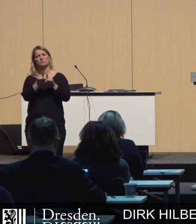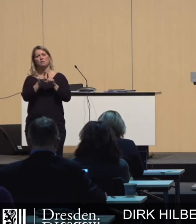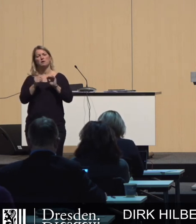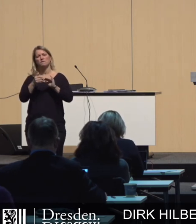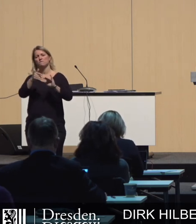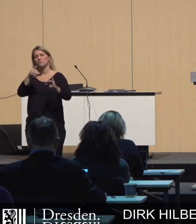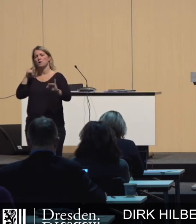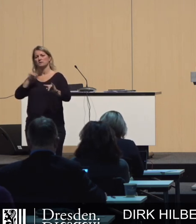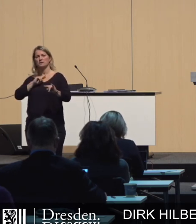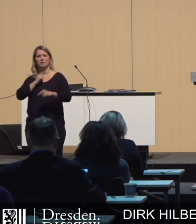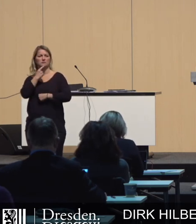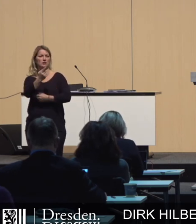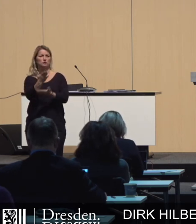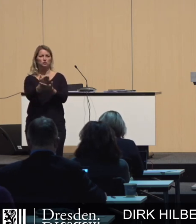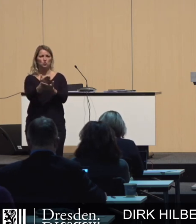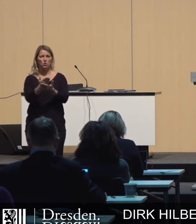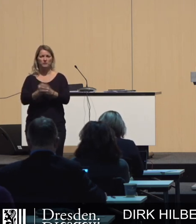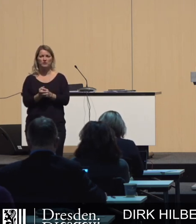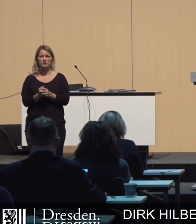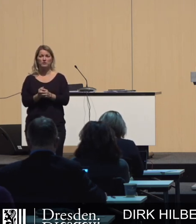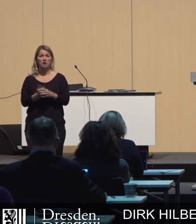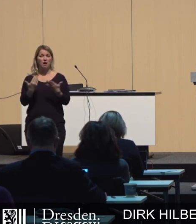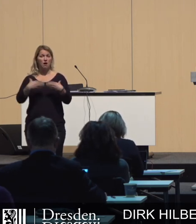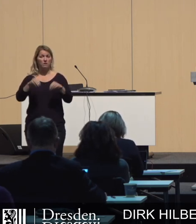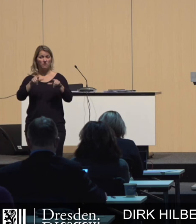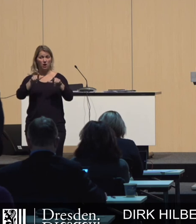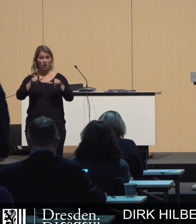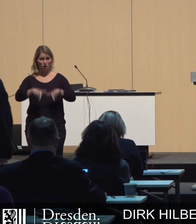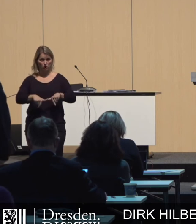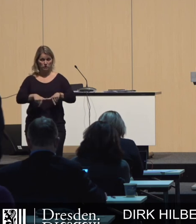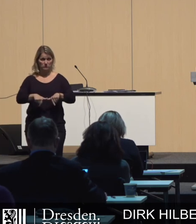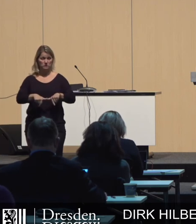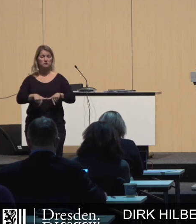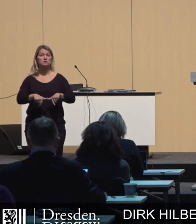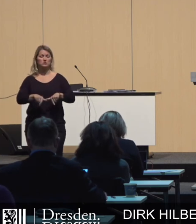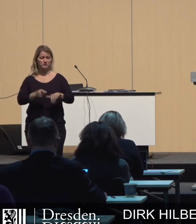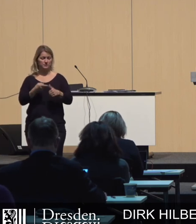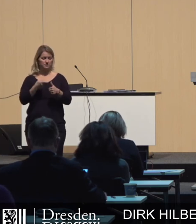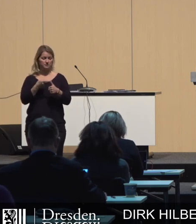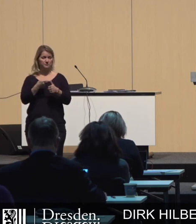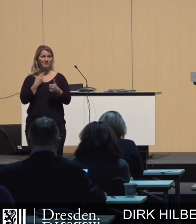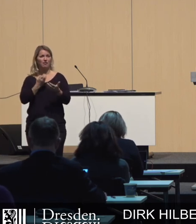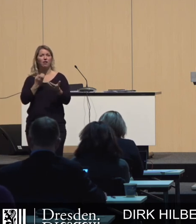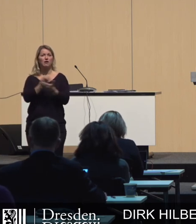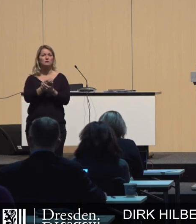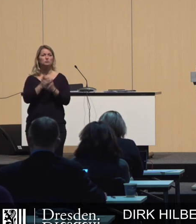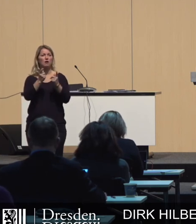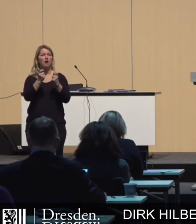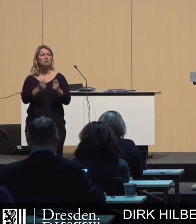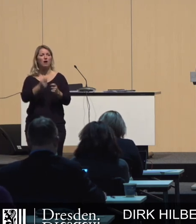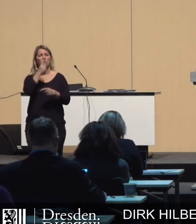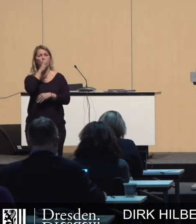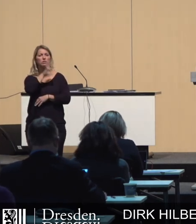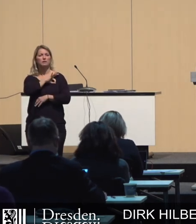vorhin gesagt habe. Wir würden starten mit dem Ergänzungsantrag der